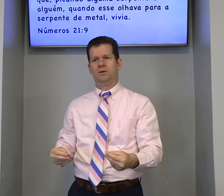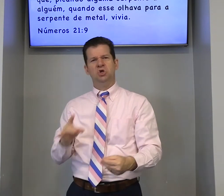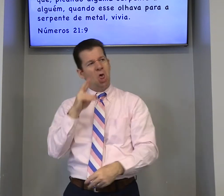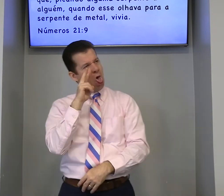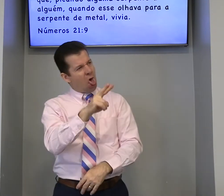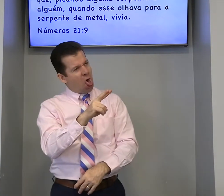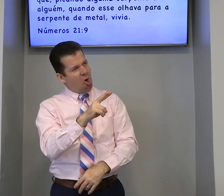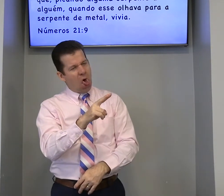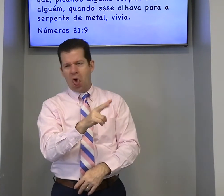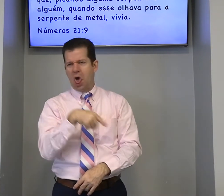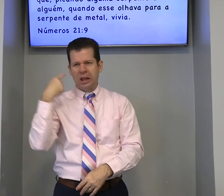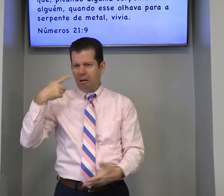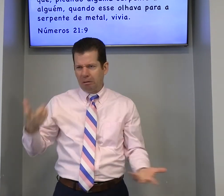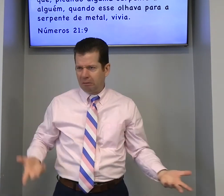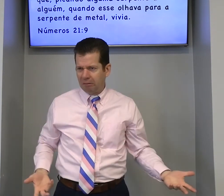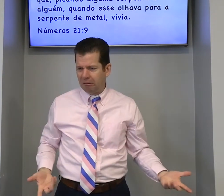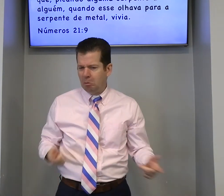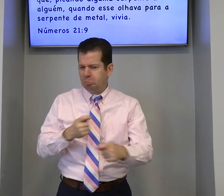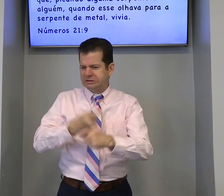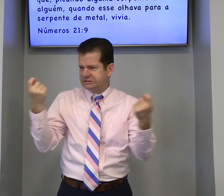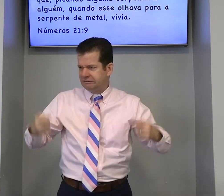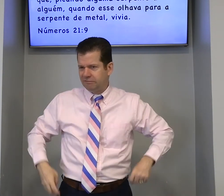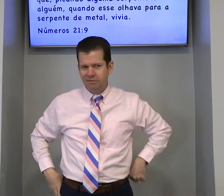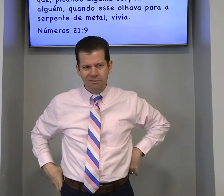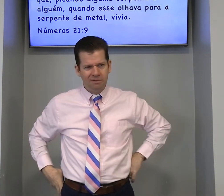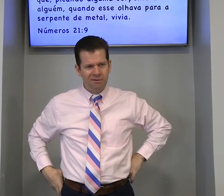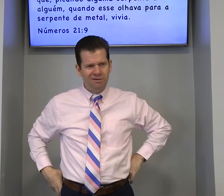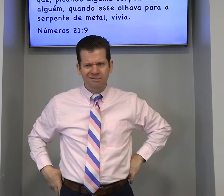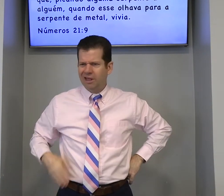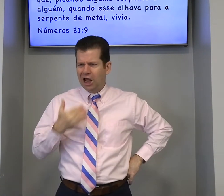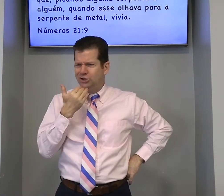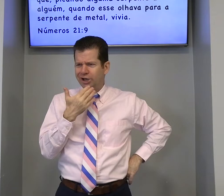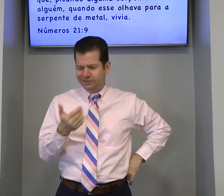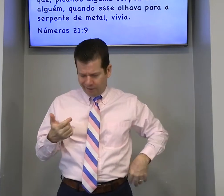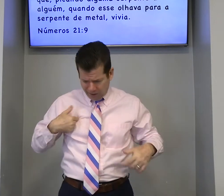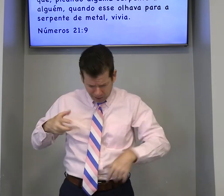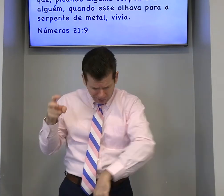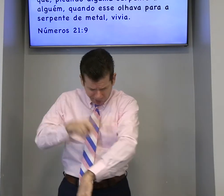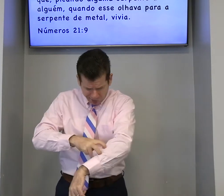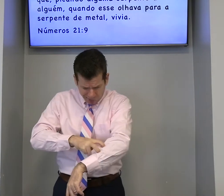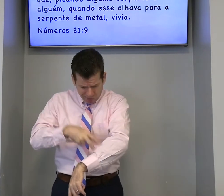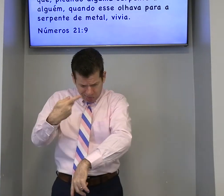precisa um remédio, mas para olhar no serpente na haste, essa é bobagem, não adianta.